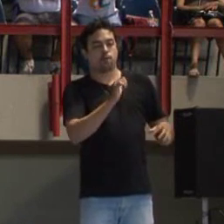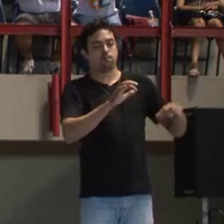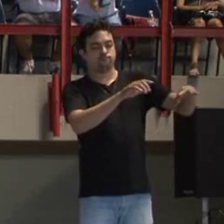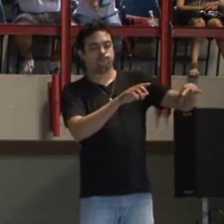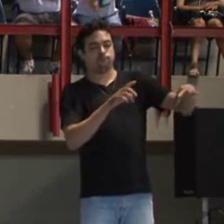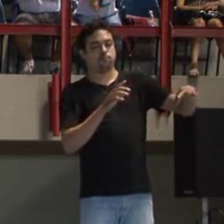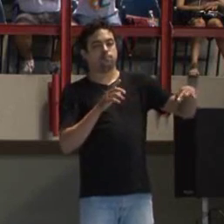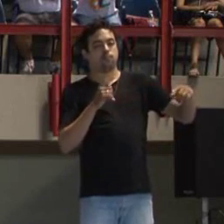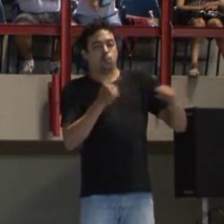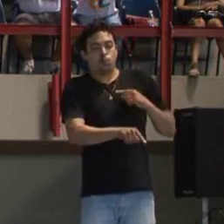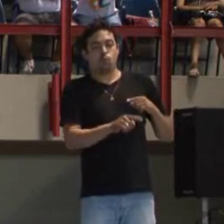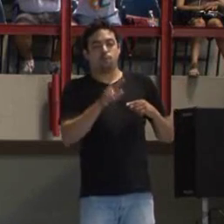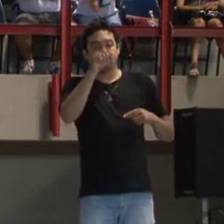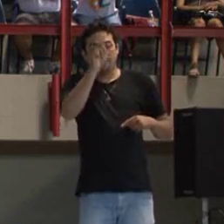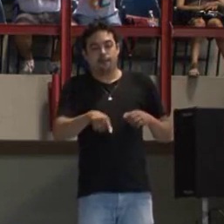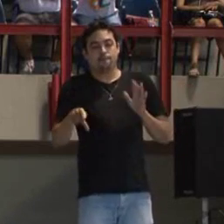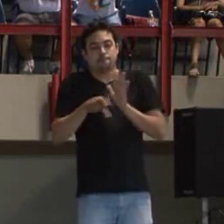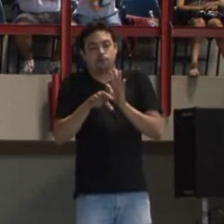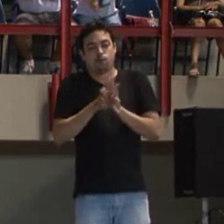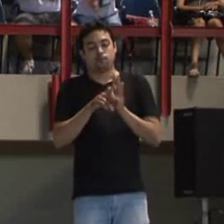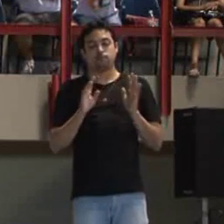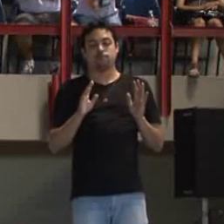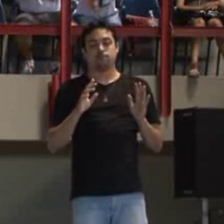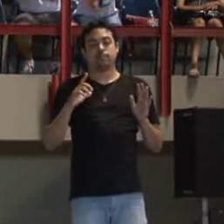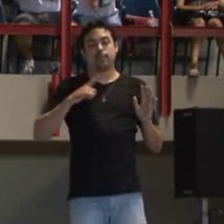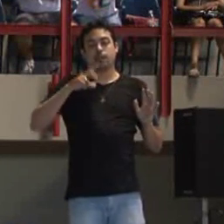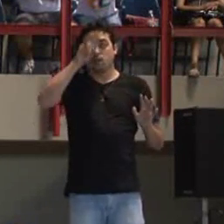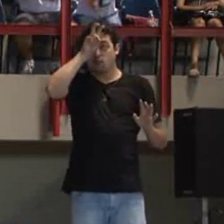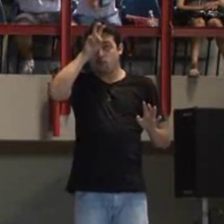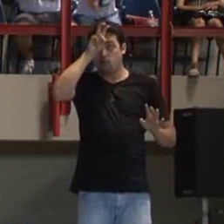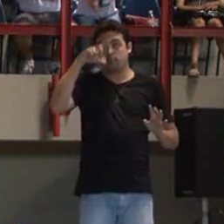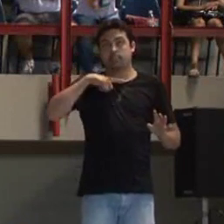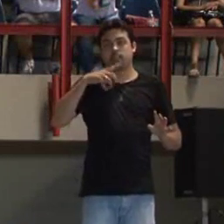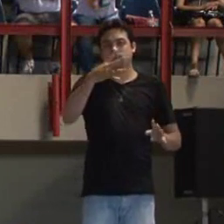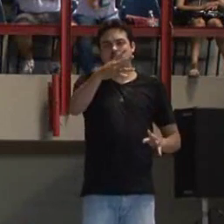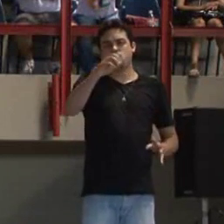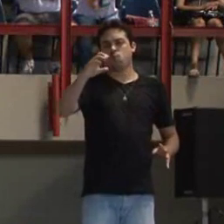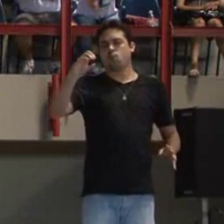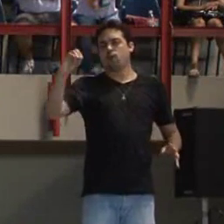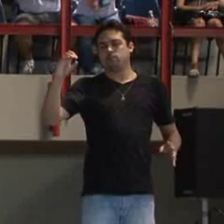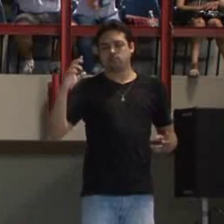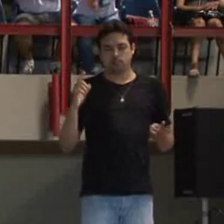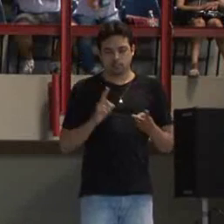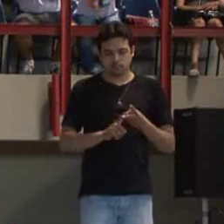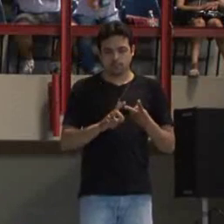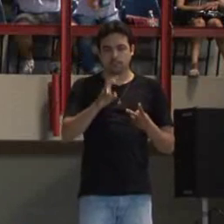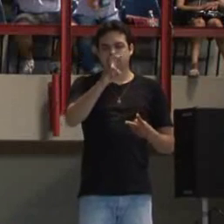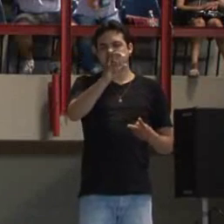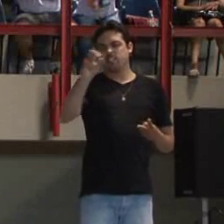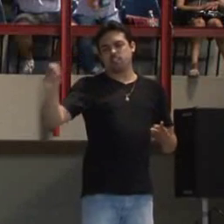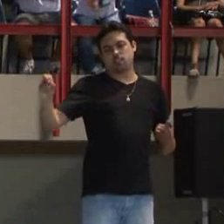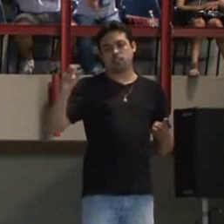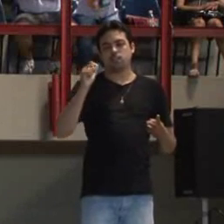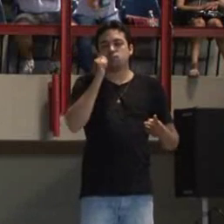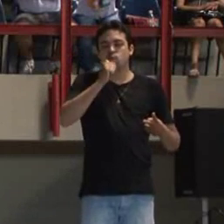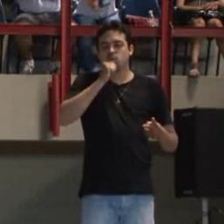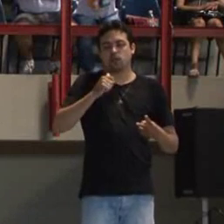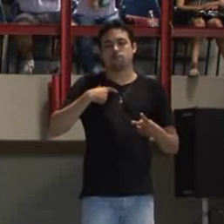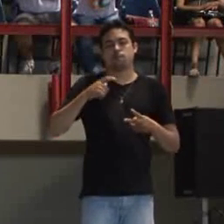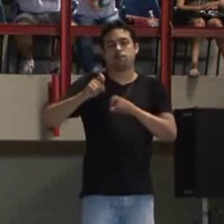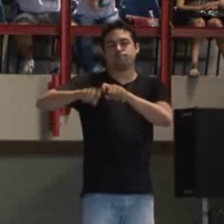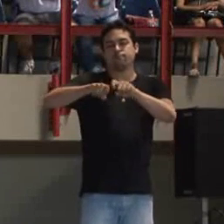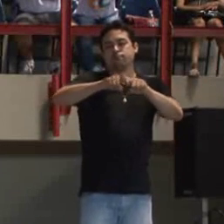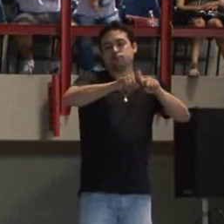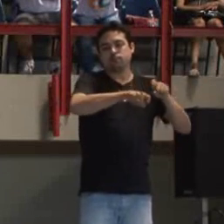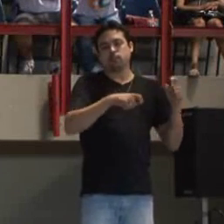não seja da realeza, era comum o faraó ter 400, 500 jovens para ele atritar.